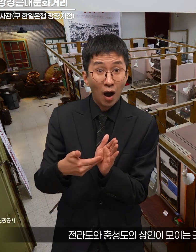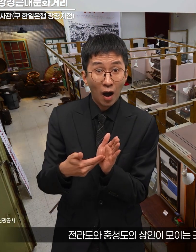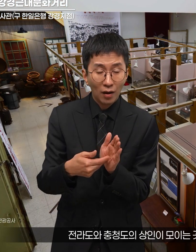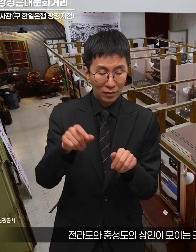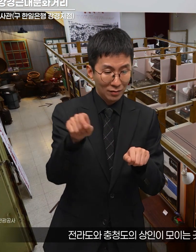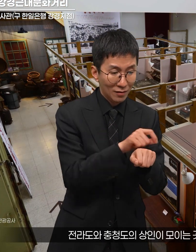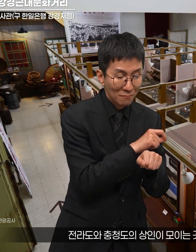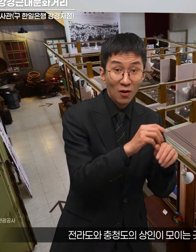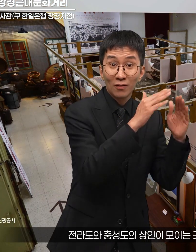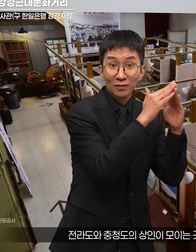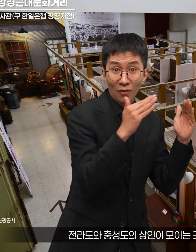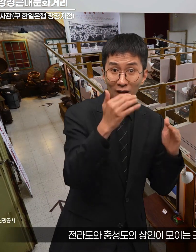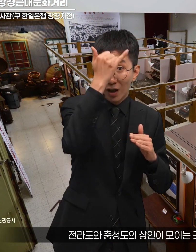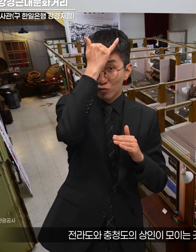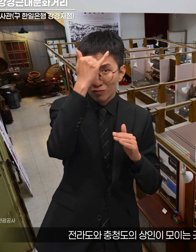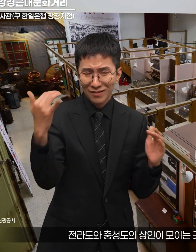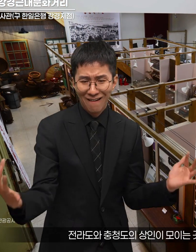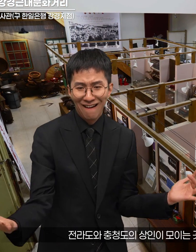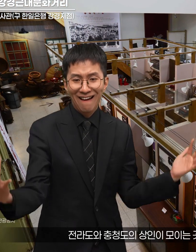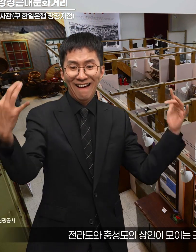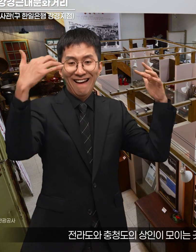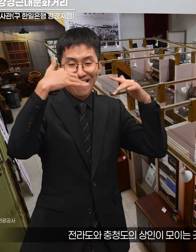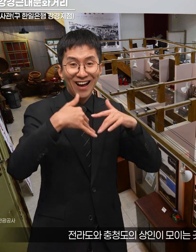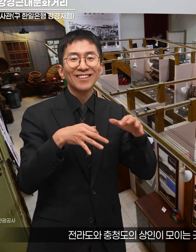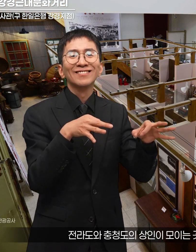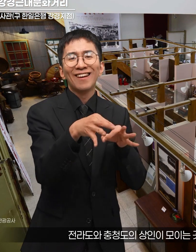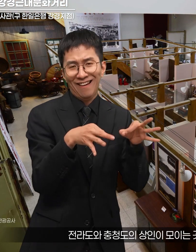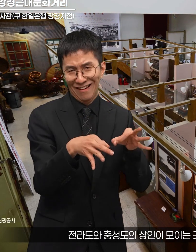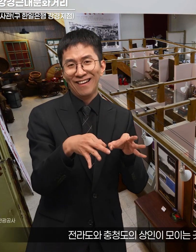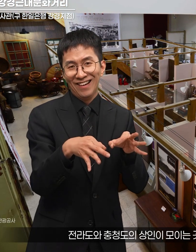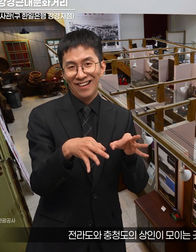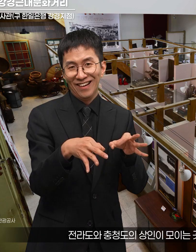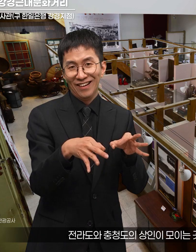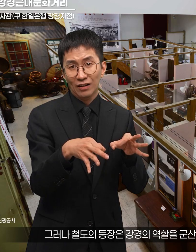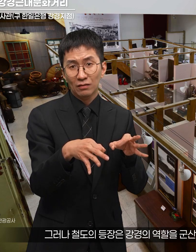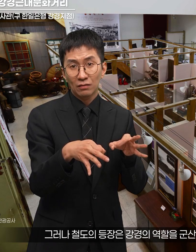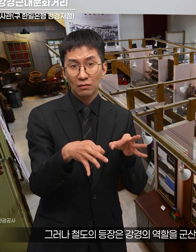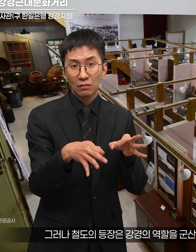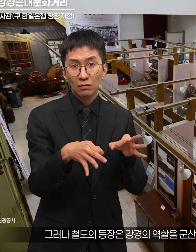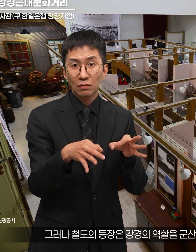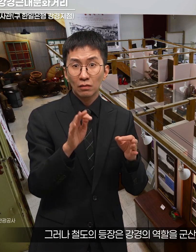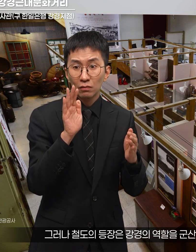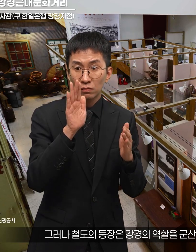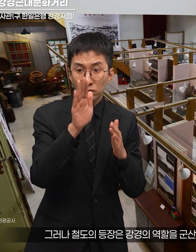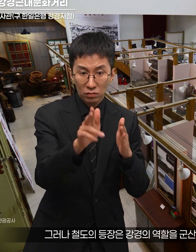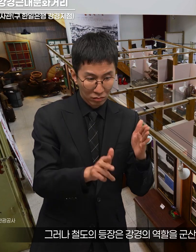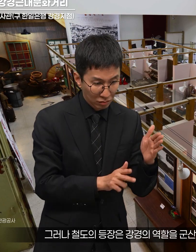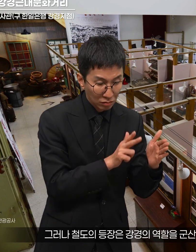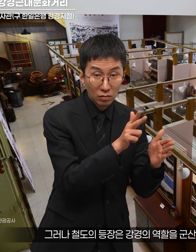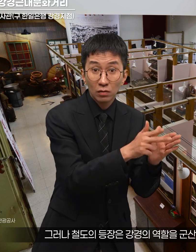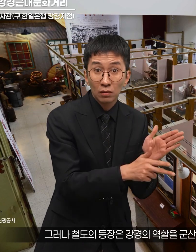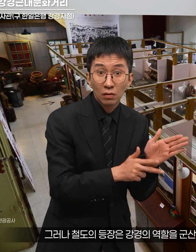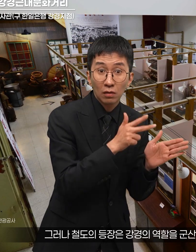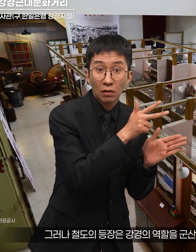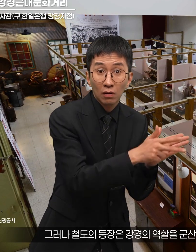충청도의 상인이 모이는 곳이 바로 강경의 장이었지요. 그러나 철도의 등장은 강경의